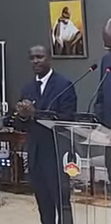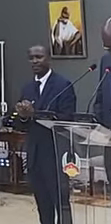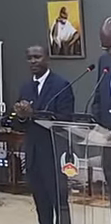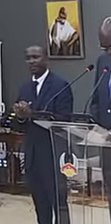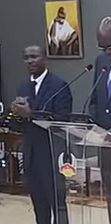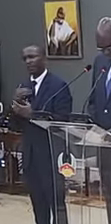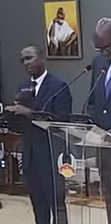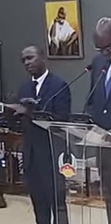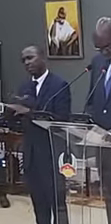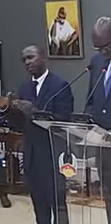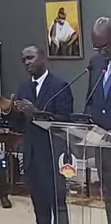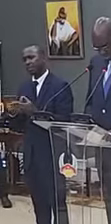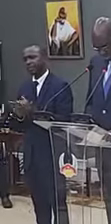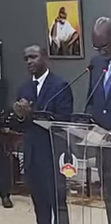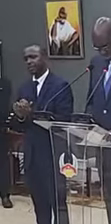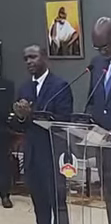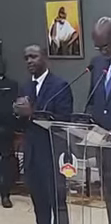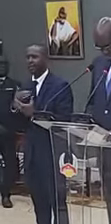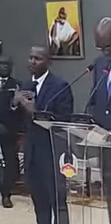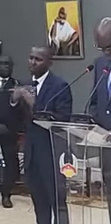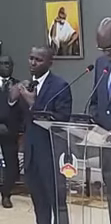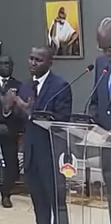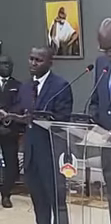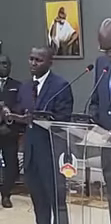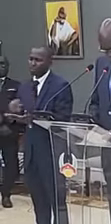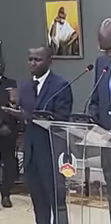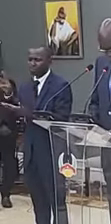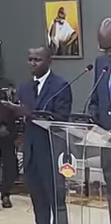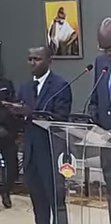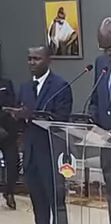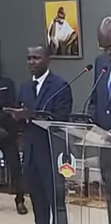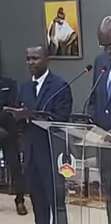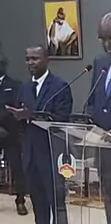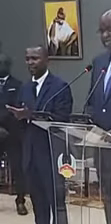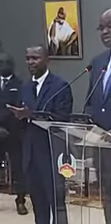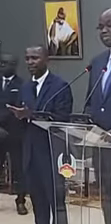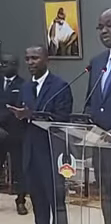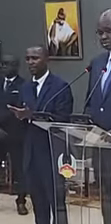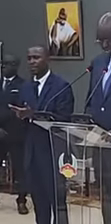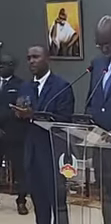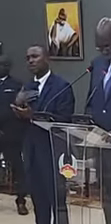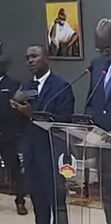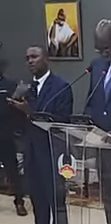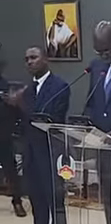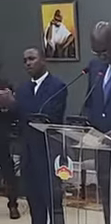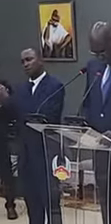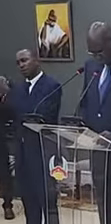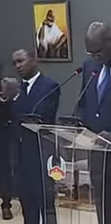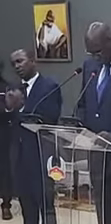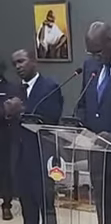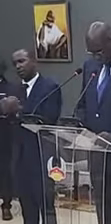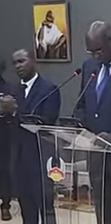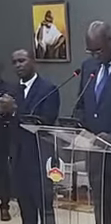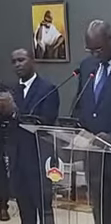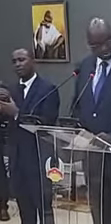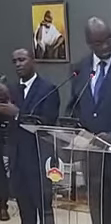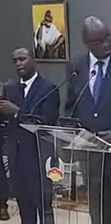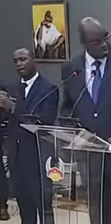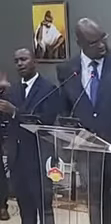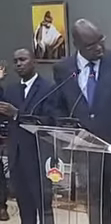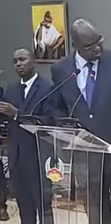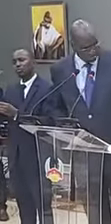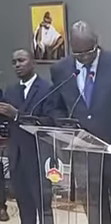Para terminar, gostaria de deixar aqui expresso o nosso agradecimento ao Banco Mundial, através do